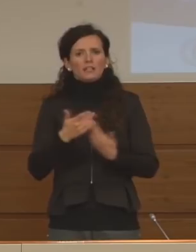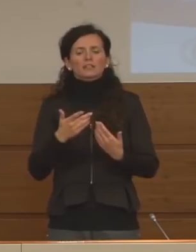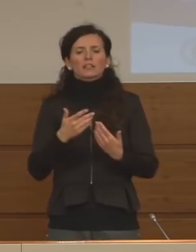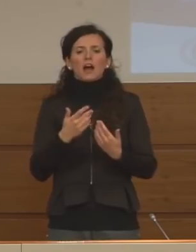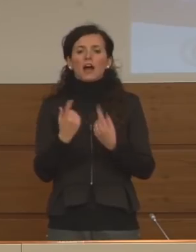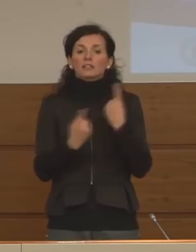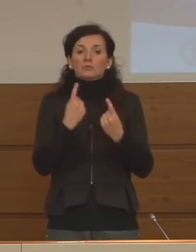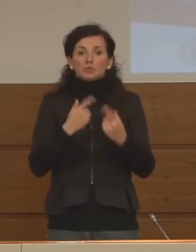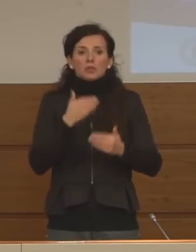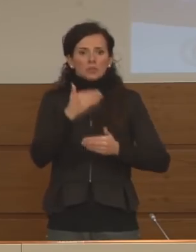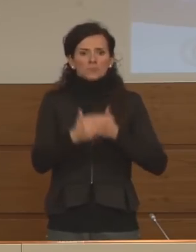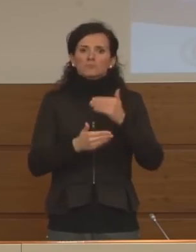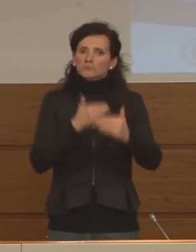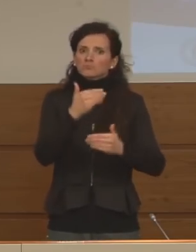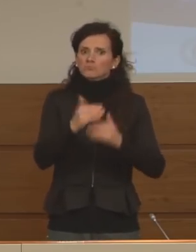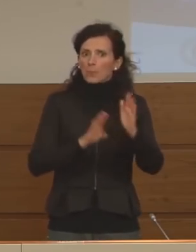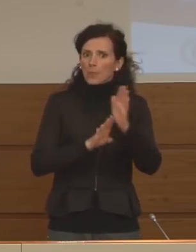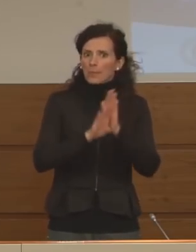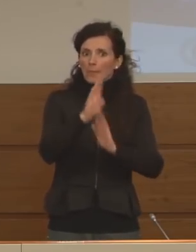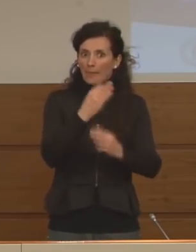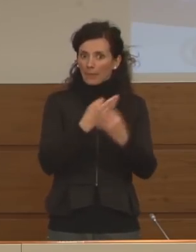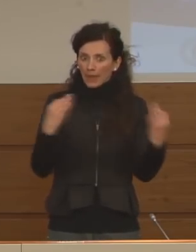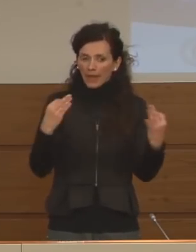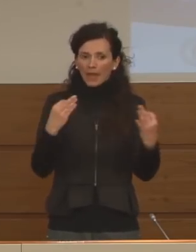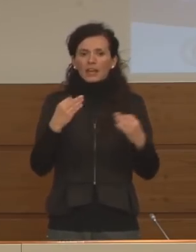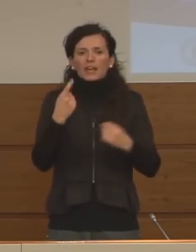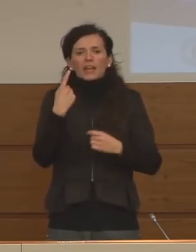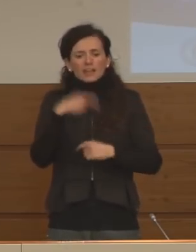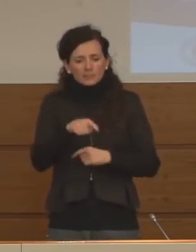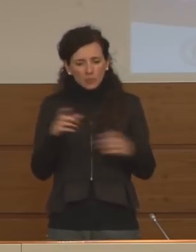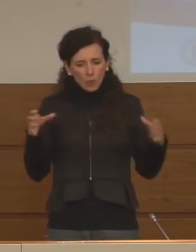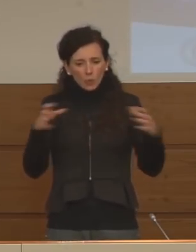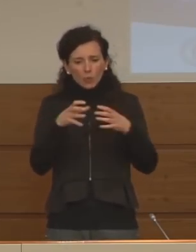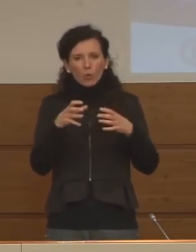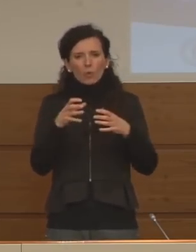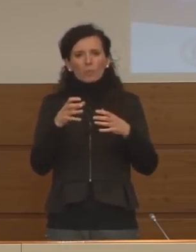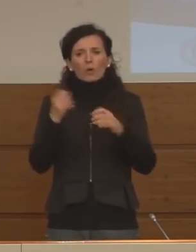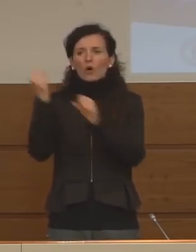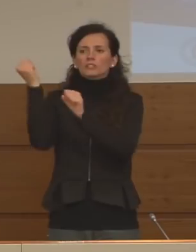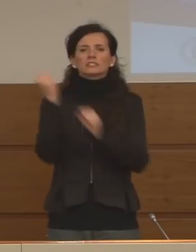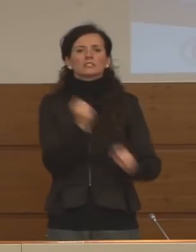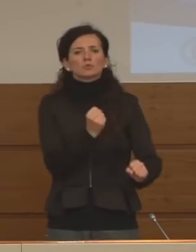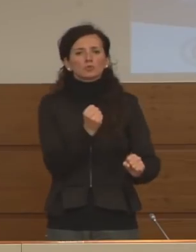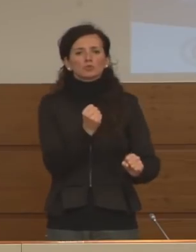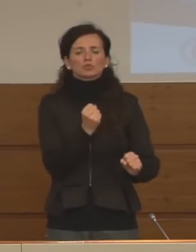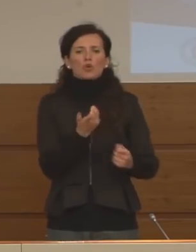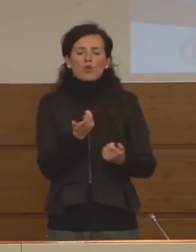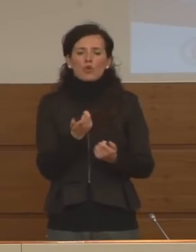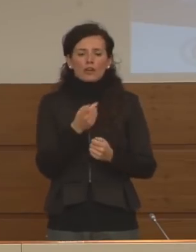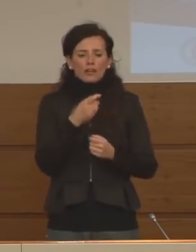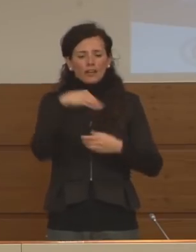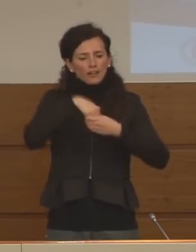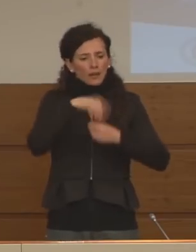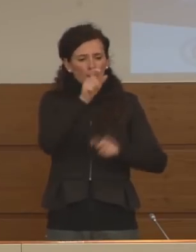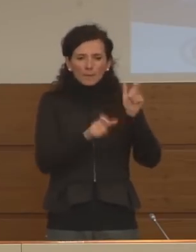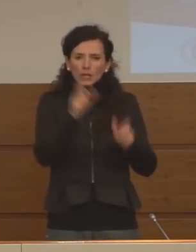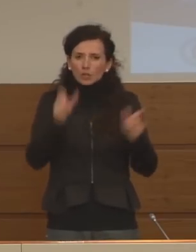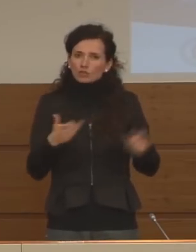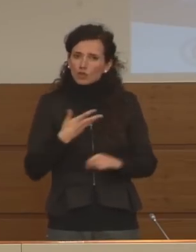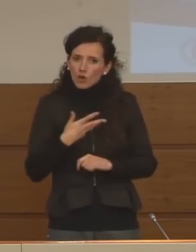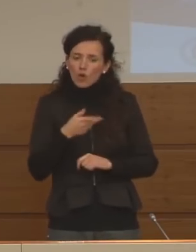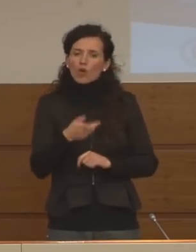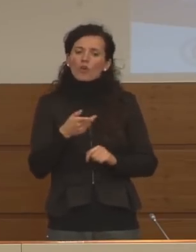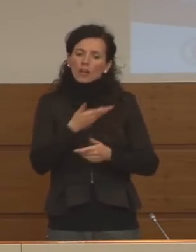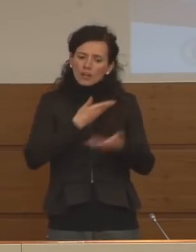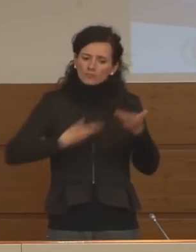straordinario gruppo di istituzioni di persone sta